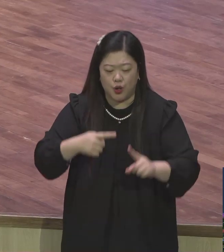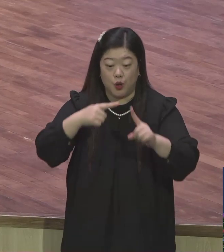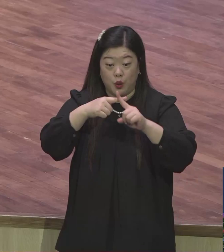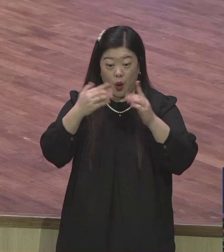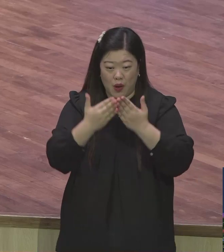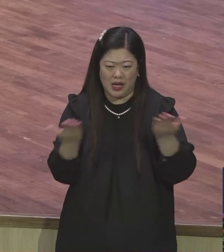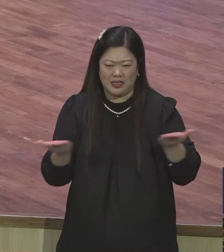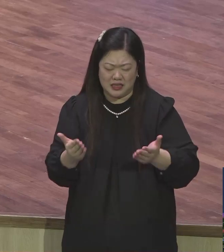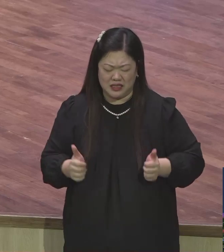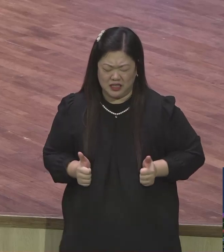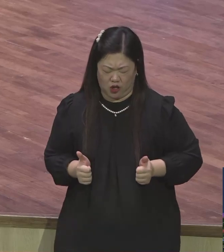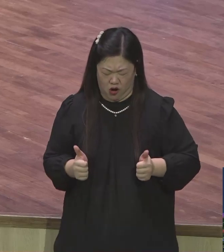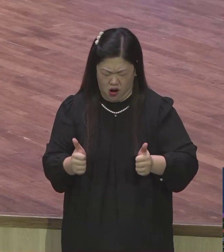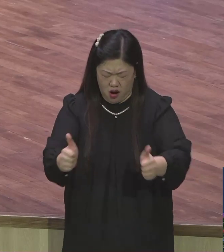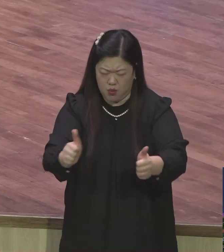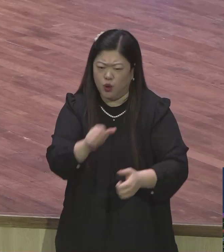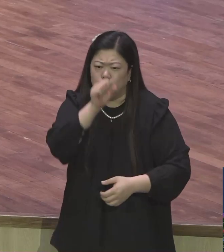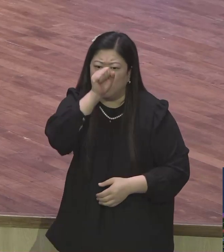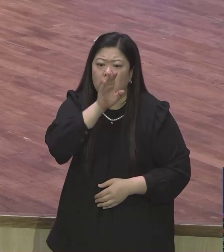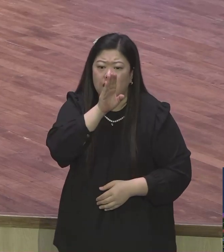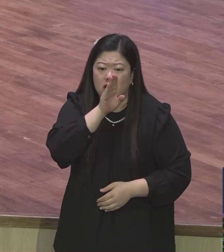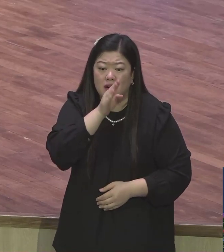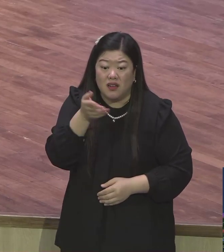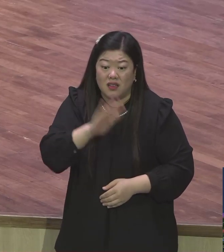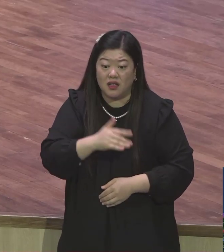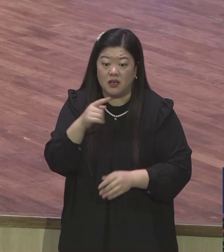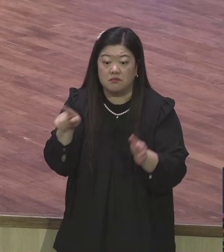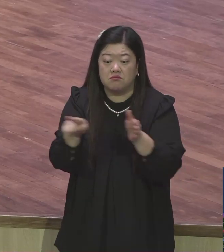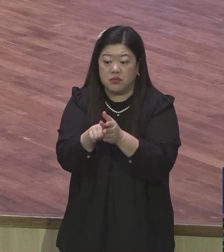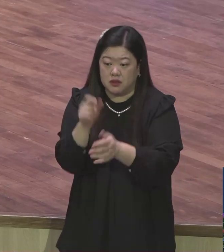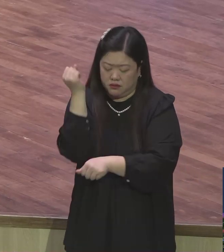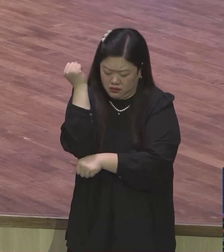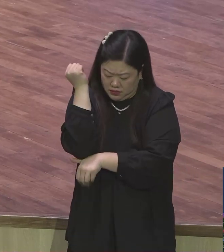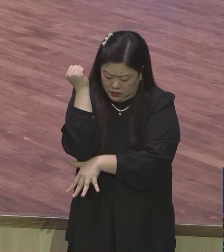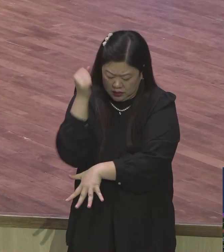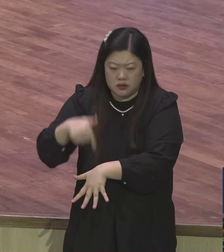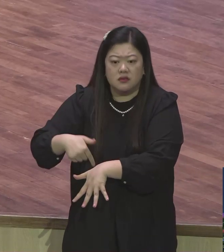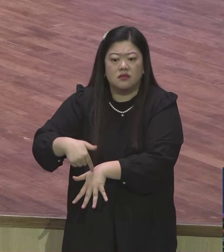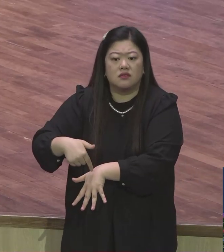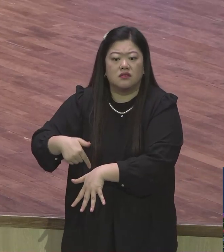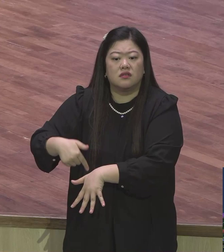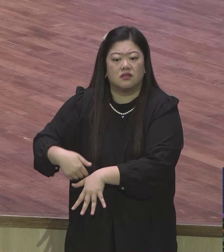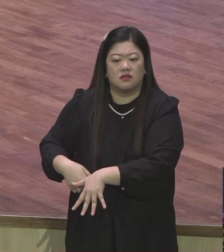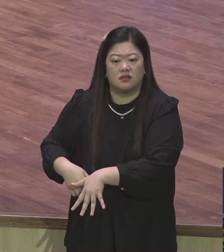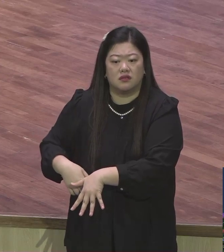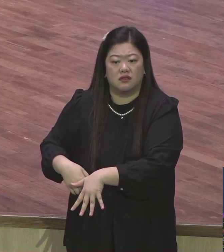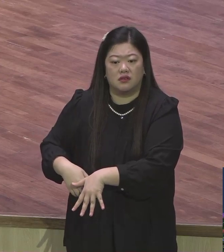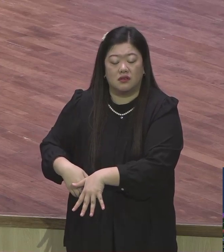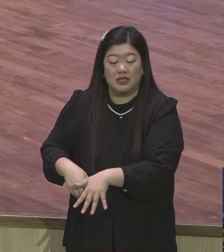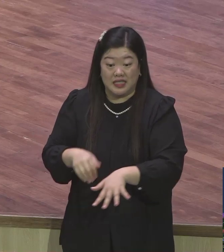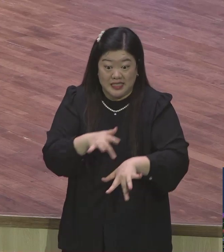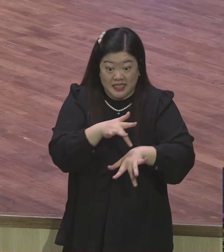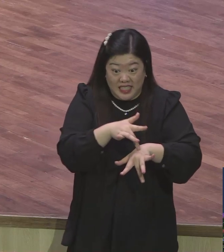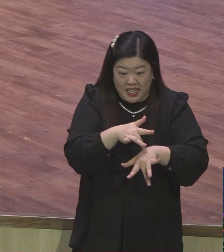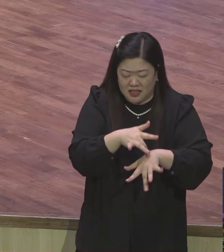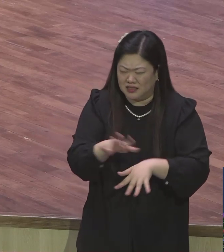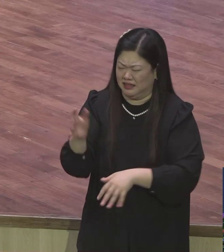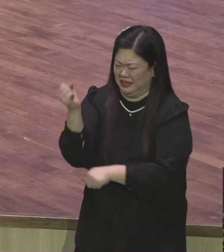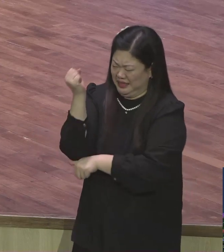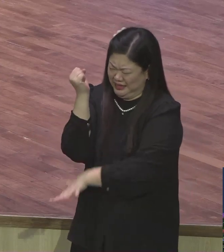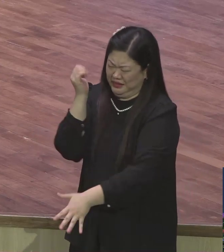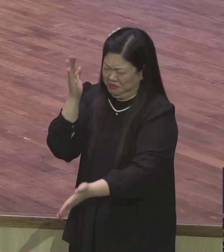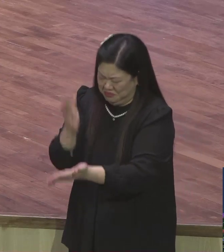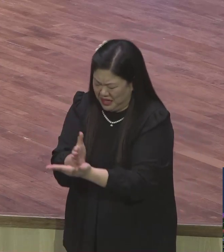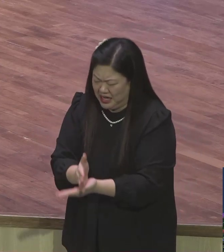사단은 공격합니다. 끊임없이 공격합니다. 갈등을 계속 심어줍니다. 은혜 못 받게 합니다.